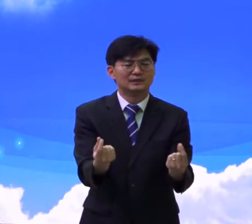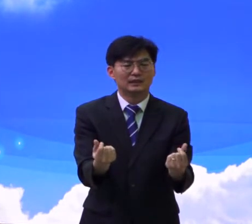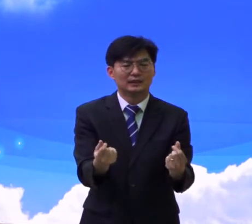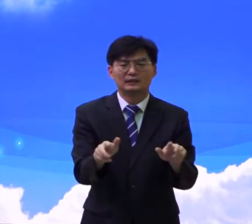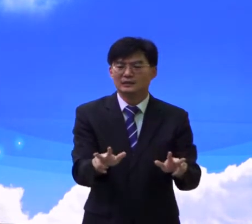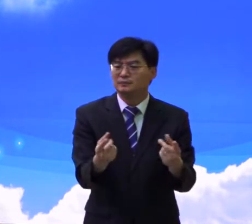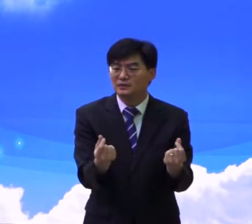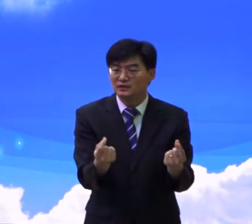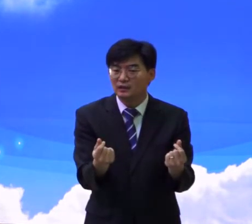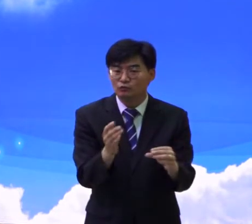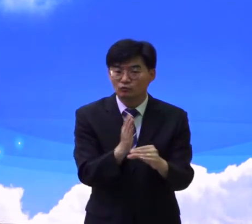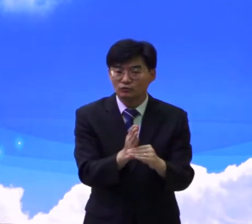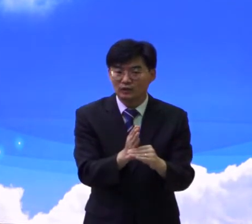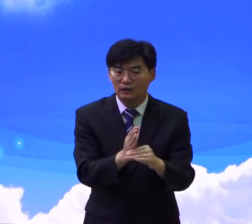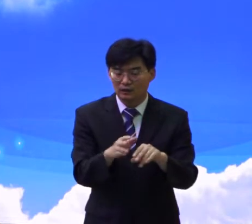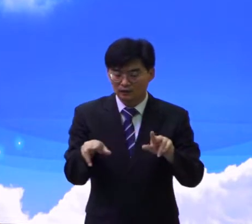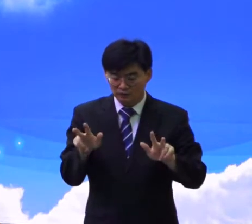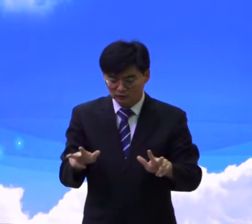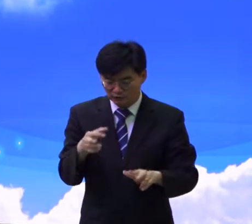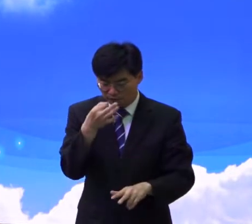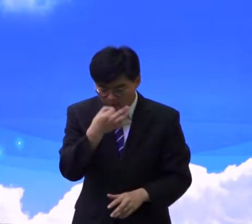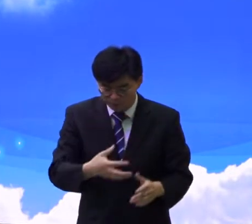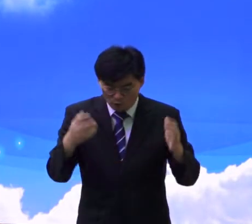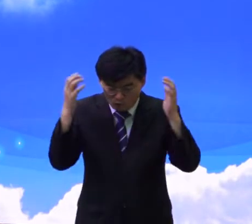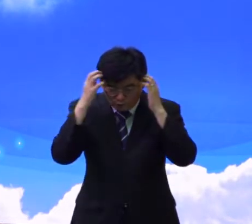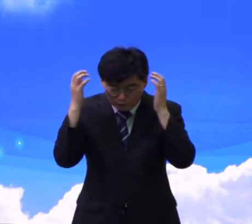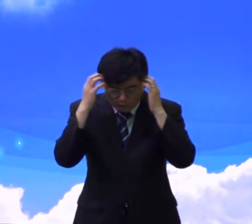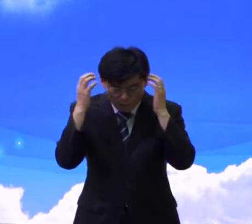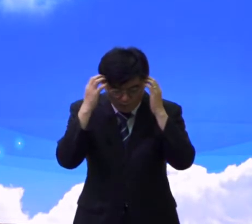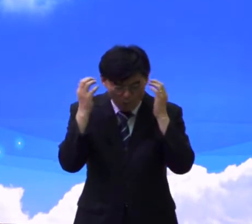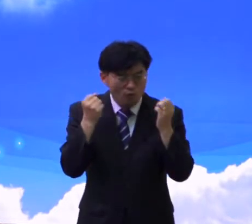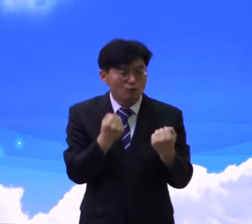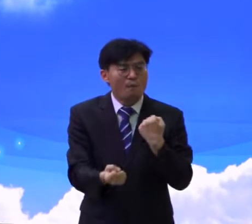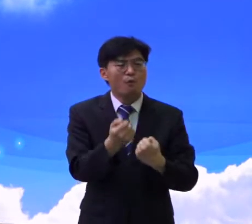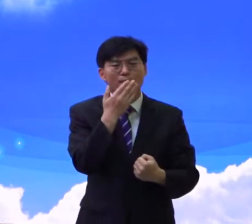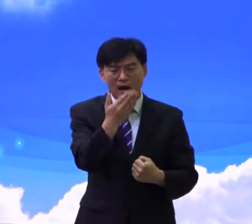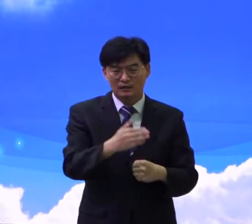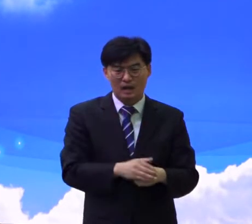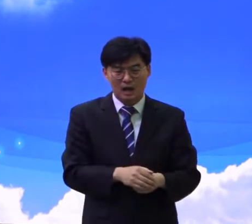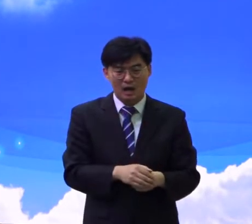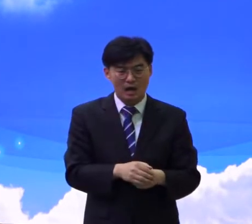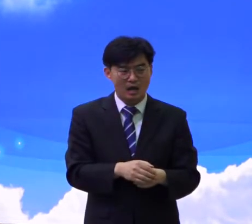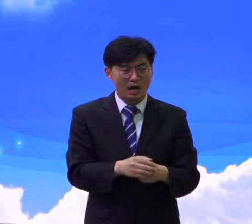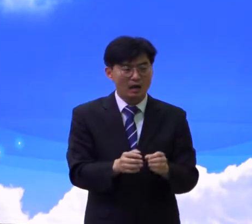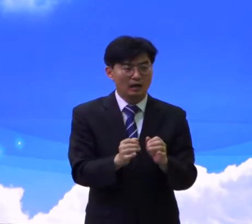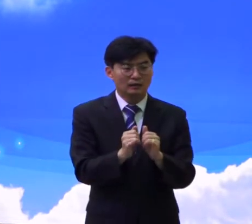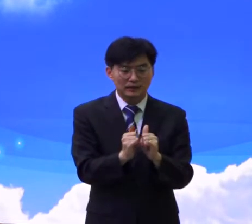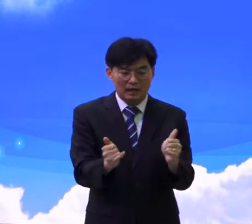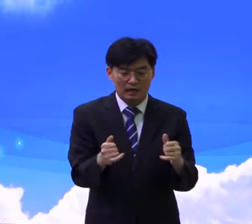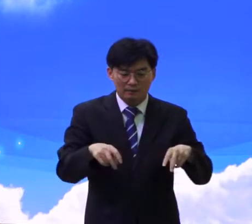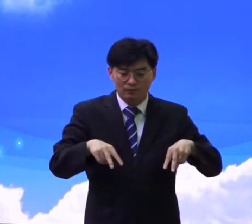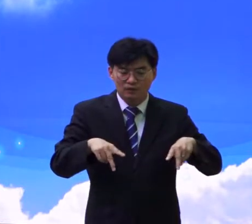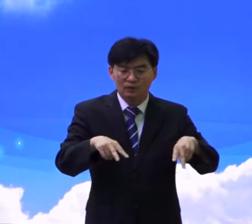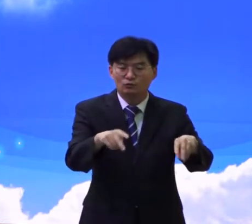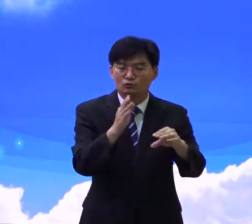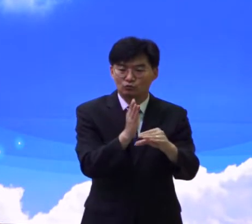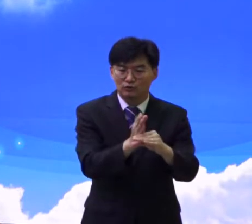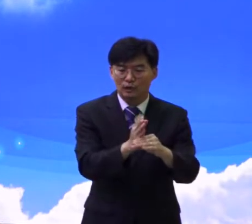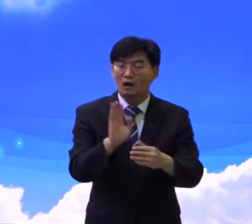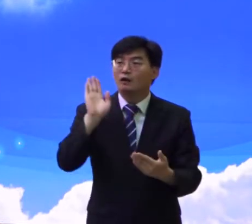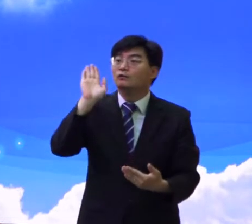그러니까 예레미야에게 지금 내가 당하고 있는 그 고난을 극복하고 이제 더 큰 일을 준비해야 한다